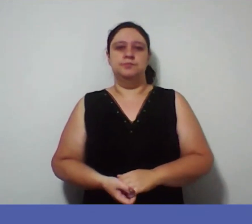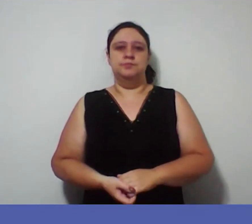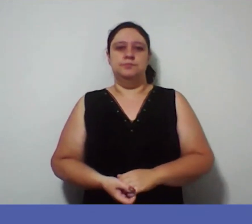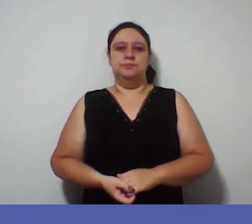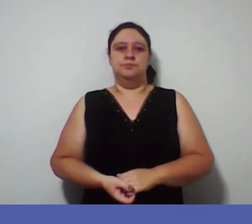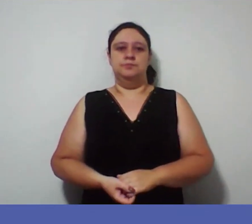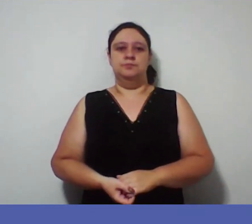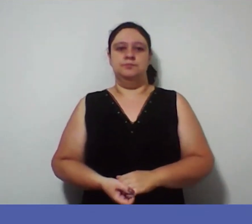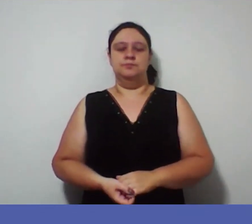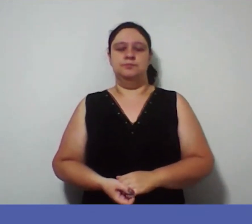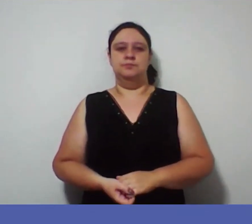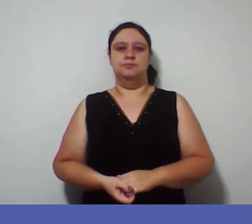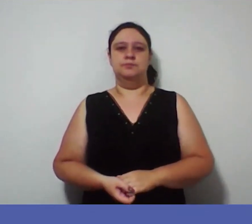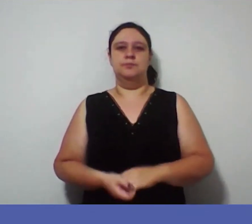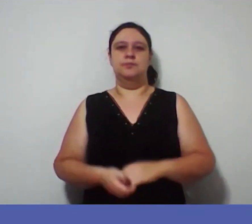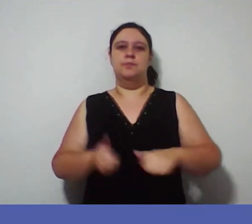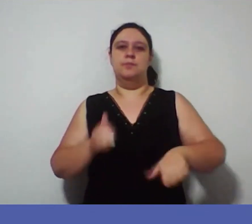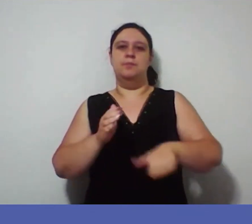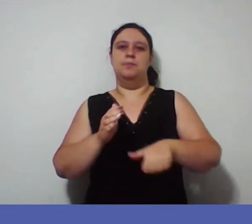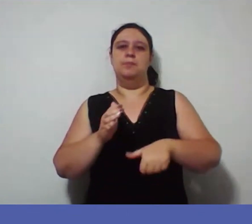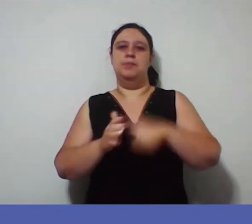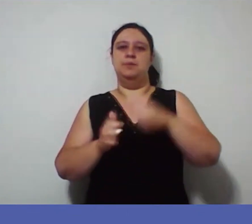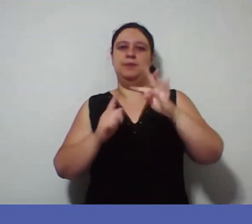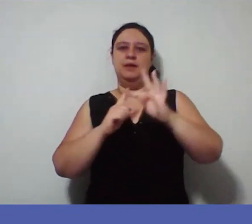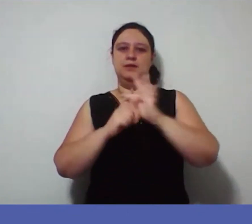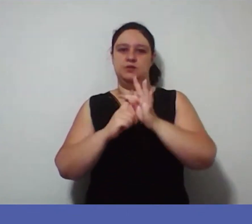Primeira Timóteo 6 a 10.